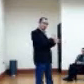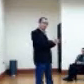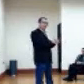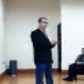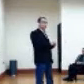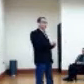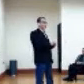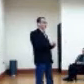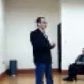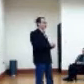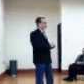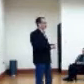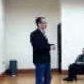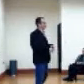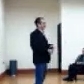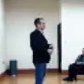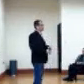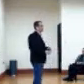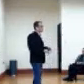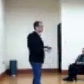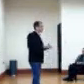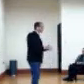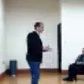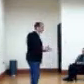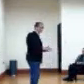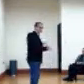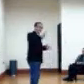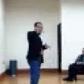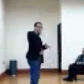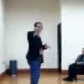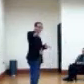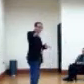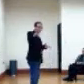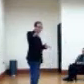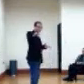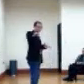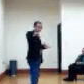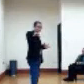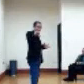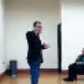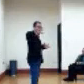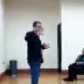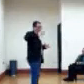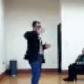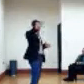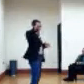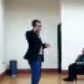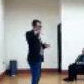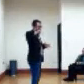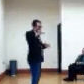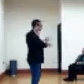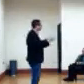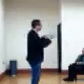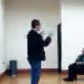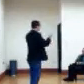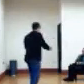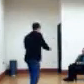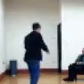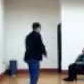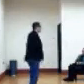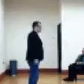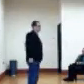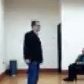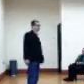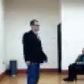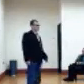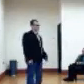dijo. Lástima que no almacené ese video, pero esos chicos se gozaron esa parte de la tarea. Y